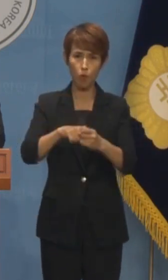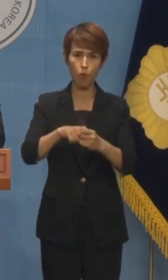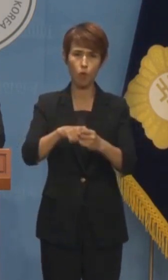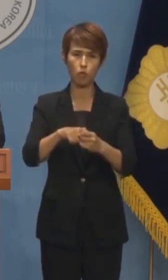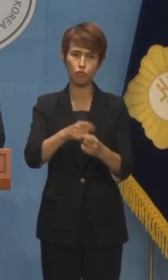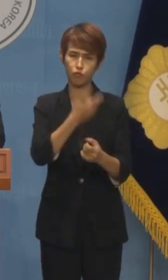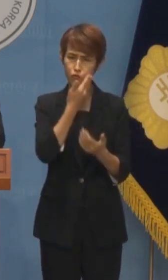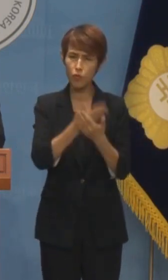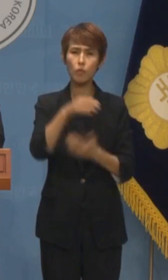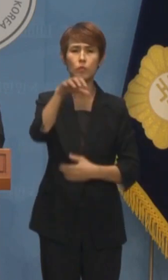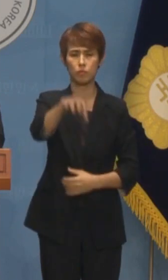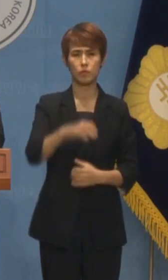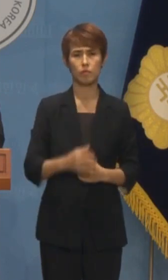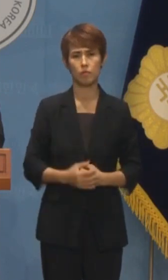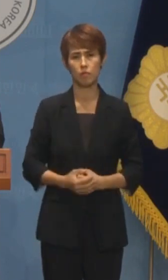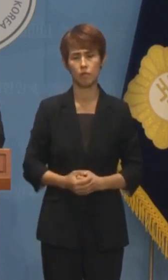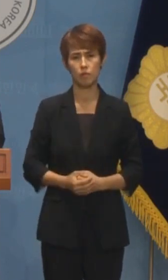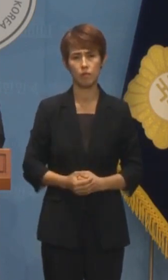최후의 보루입니다.